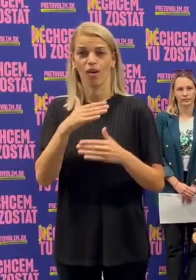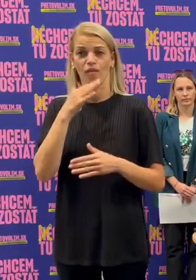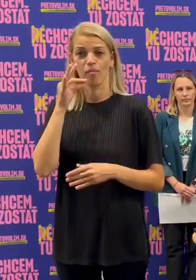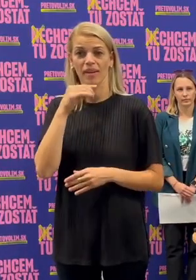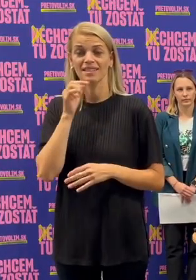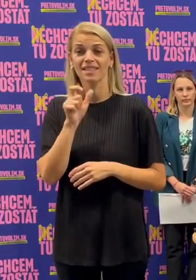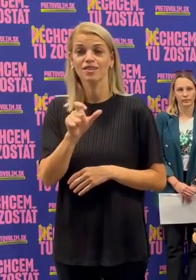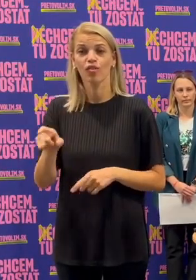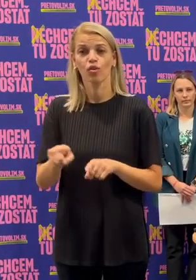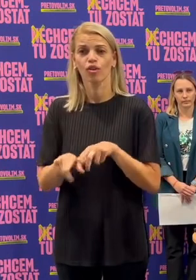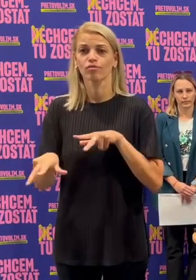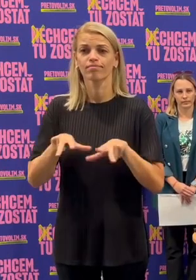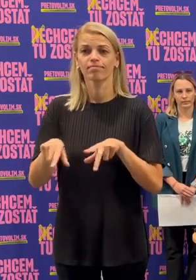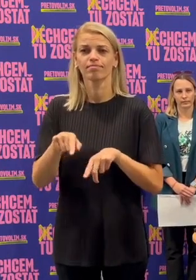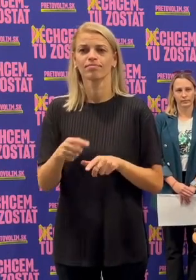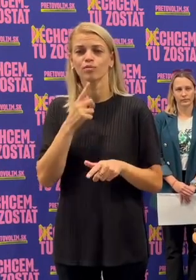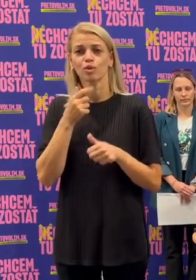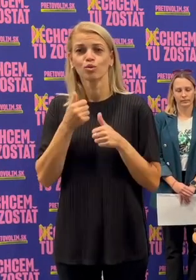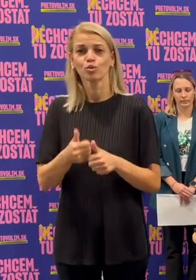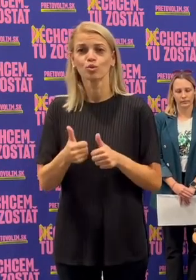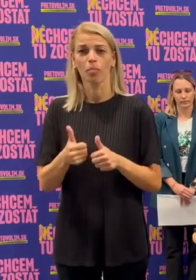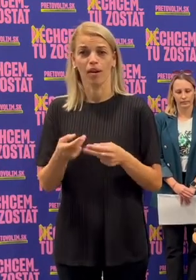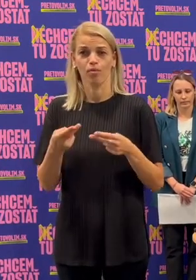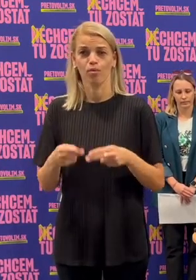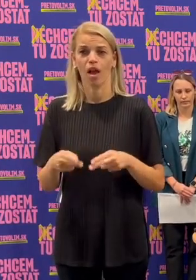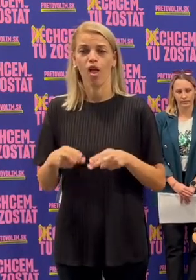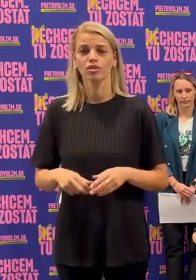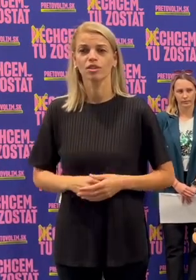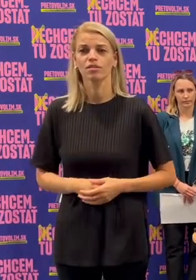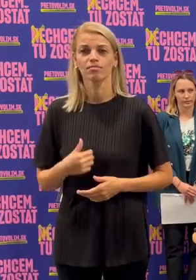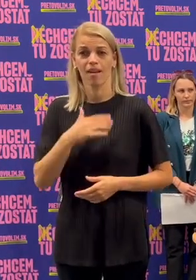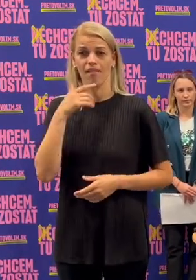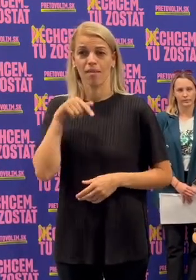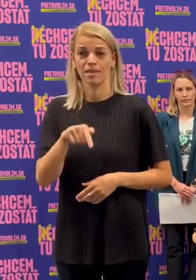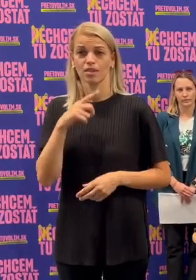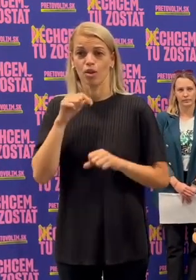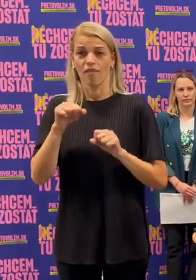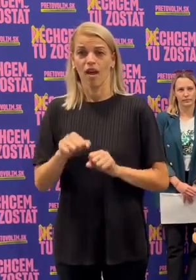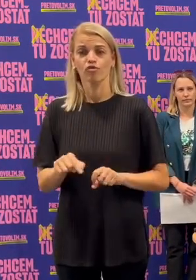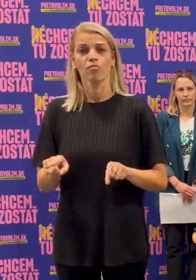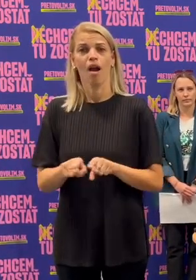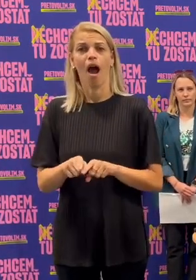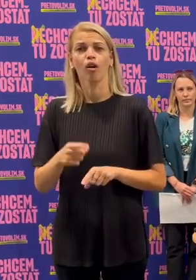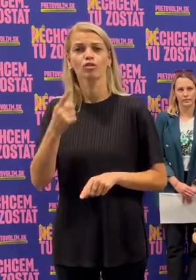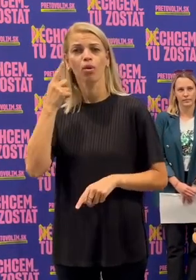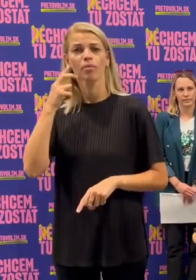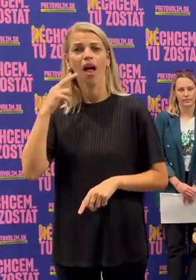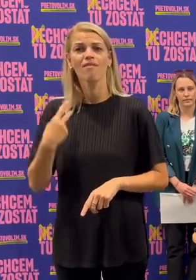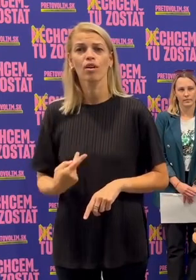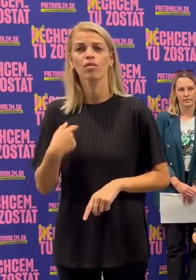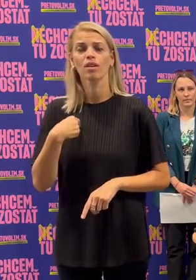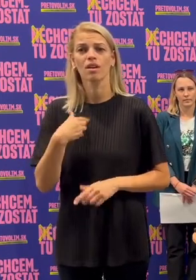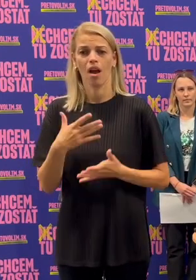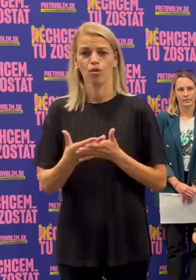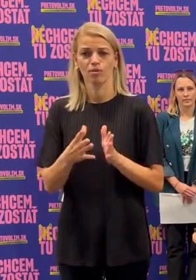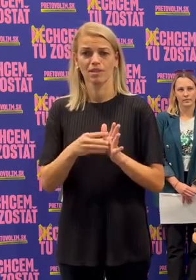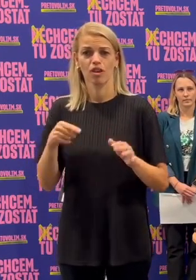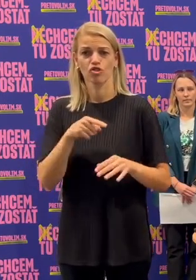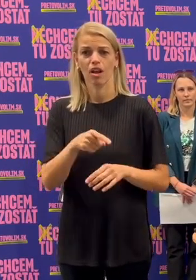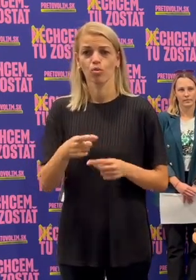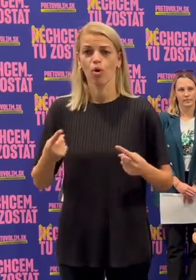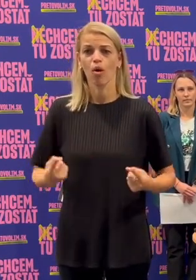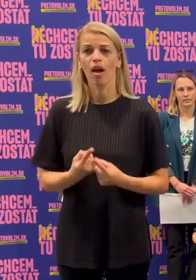slovo aj za zorganizovanie tohto super, tejto super udalosti. Veľmi si to vážime a ako už spomínala Veronika, my sme začínali túto kampaň na základe